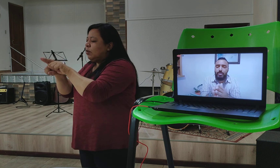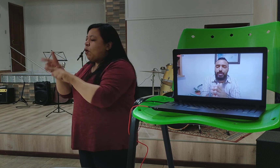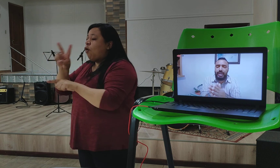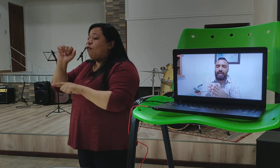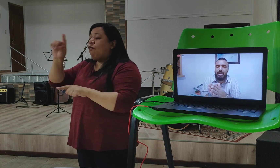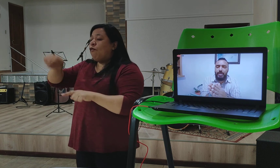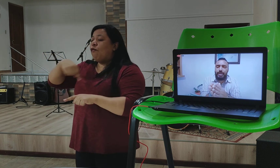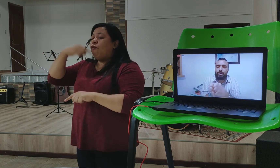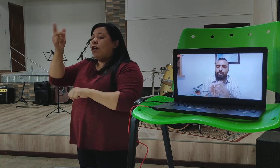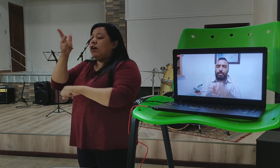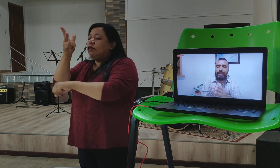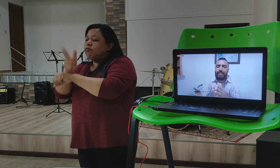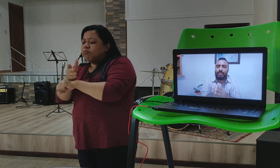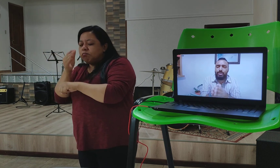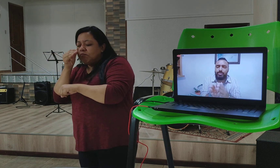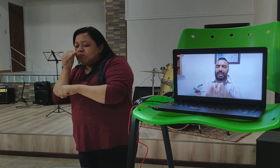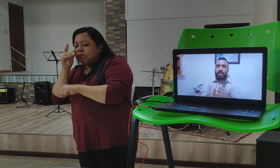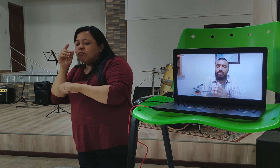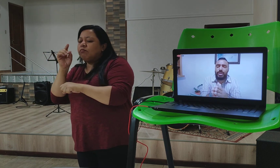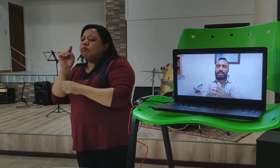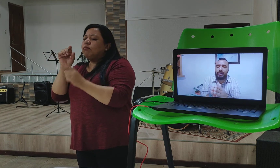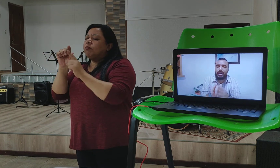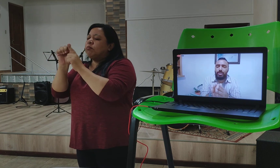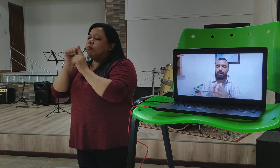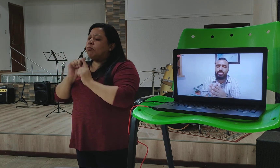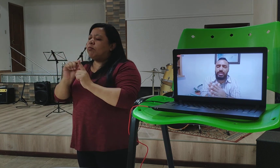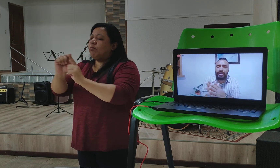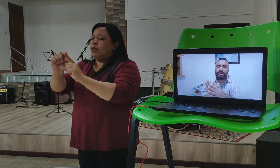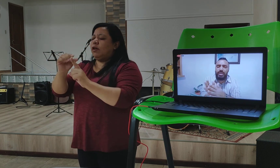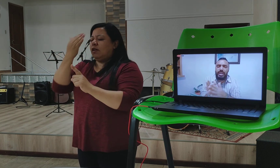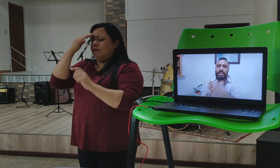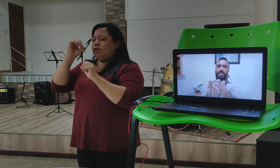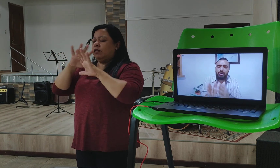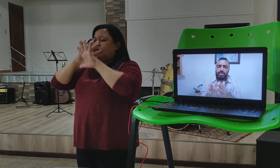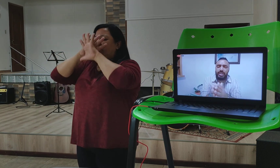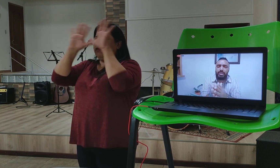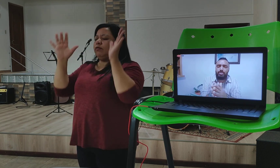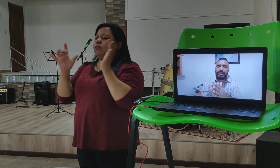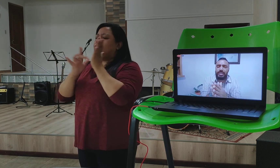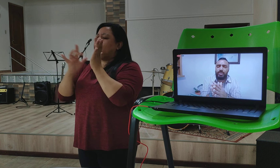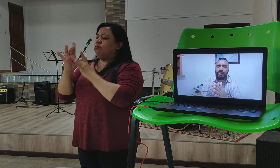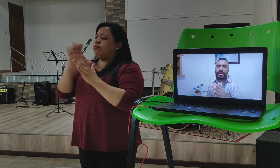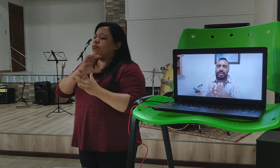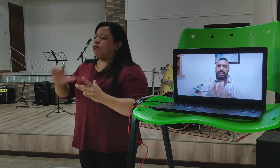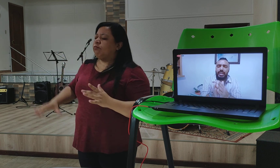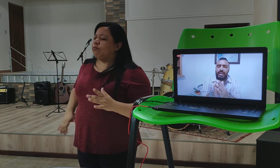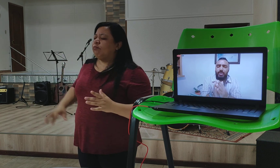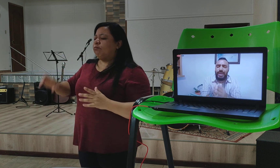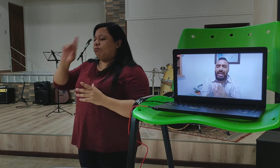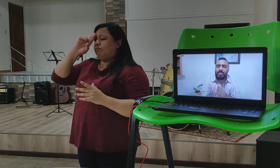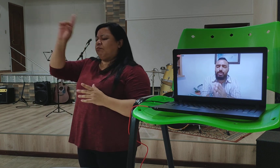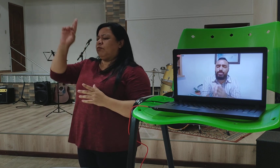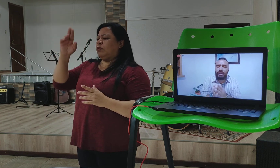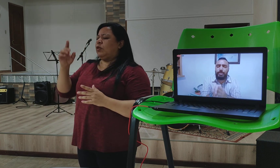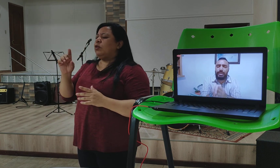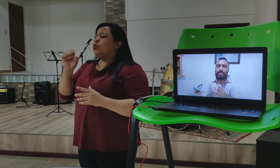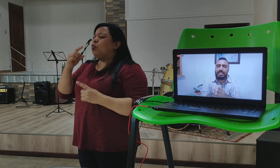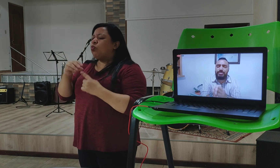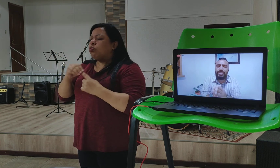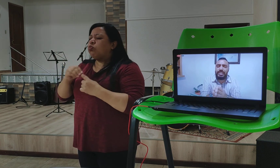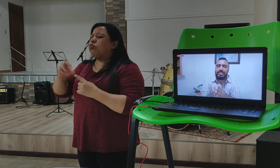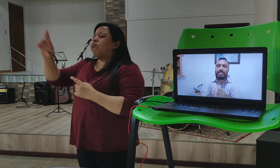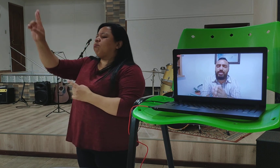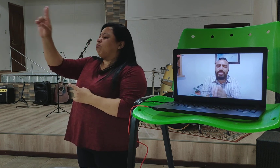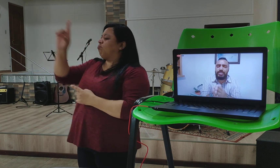vão acompanhar, para que a Tua palavra, Deus, fale ao coração e que todos entendam que Jesus Cristo é Senhor e que não há solução para a